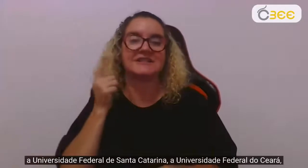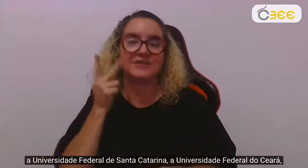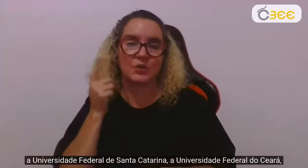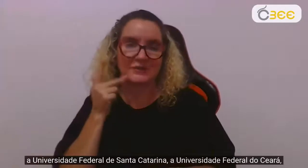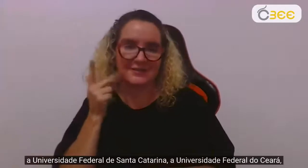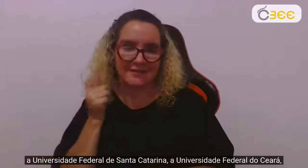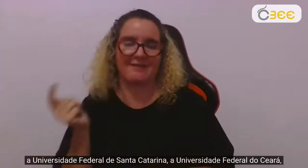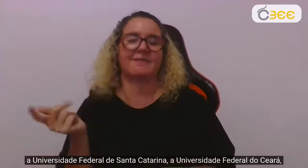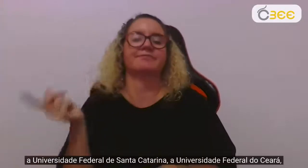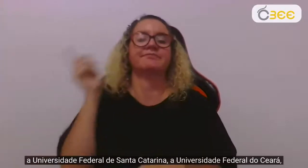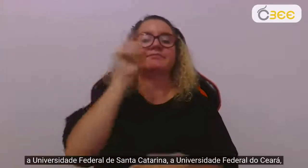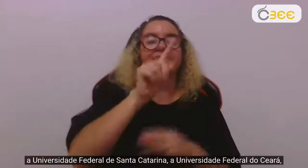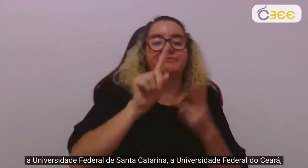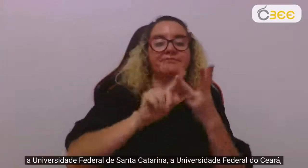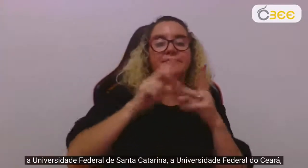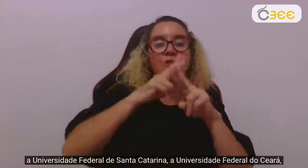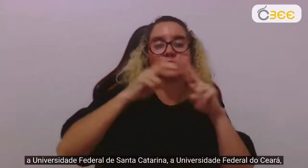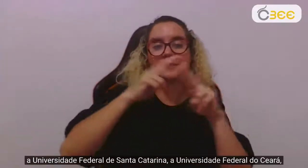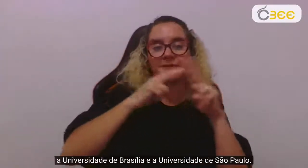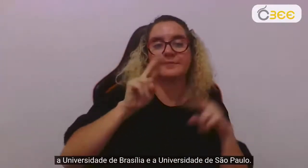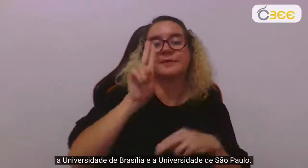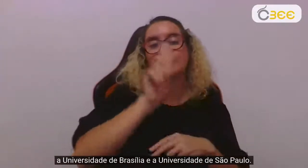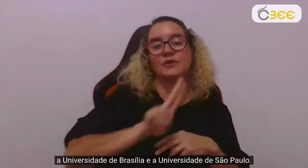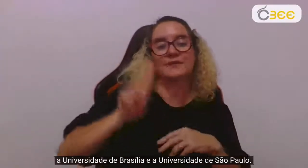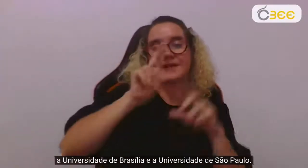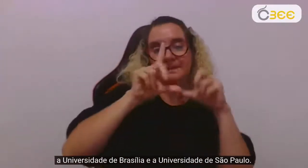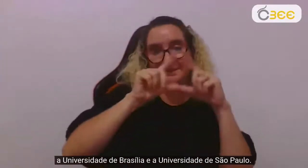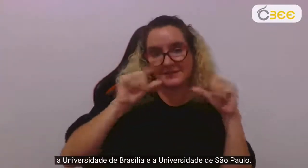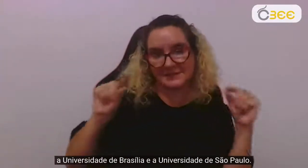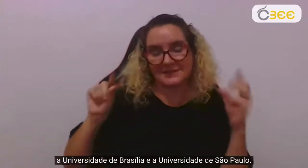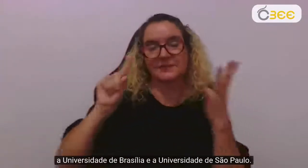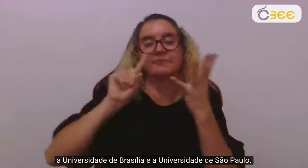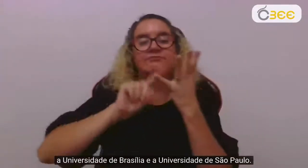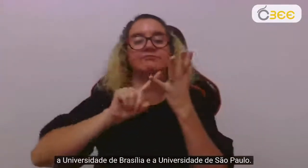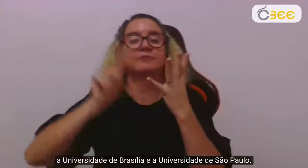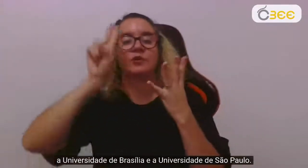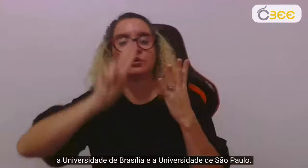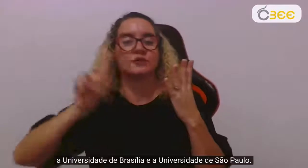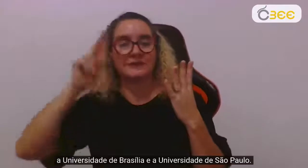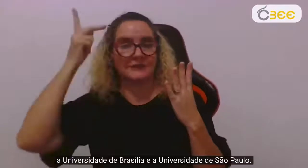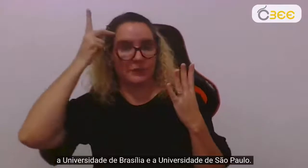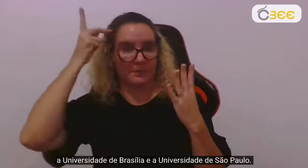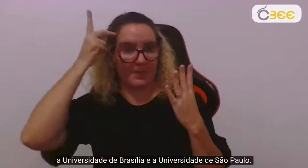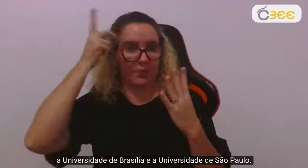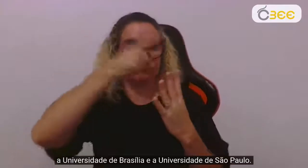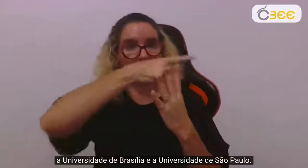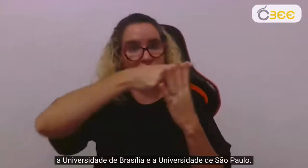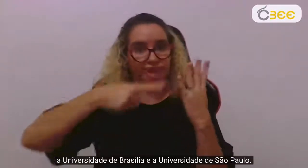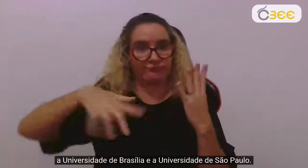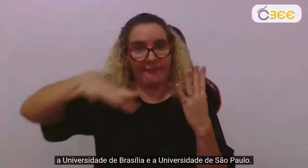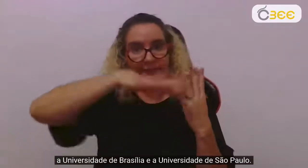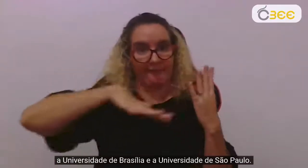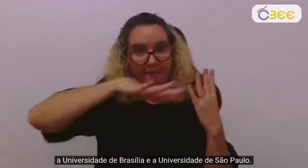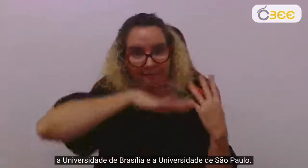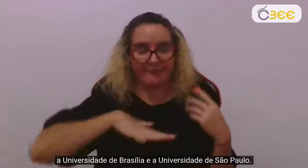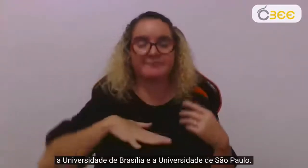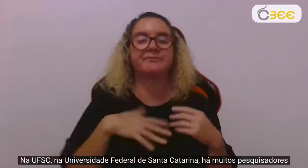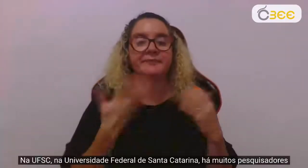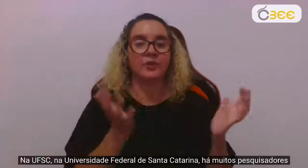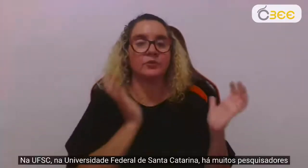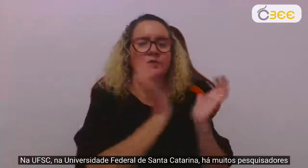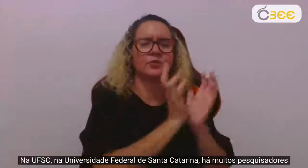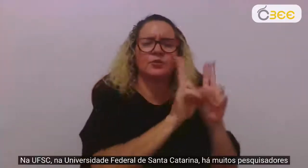Santa Catarina, a Universidade Federal do Ceará, a Universidade de Brasília e a Universidade de São Paulo.